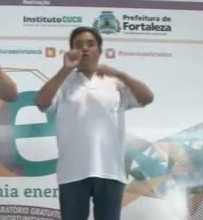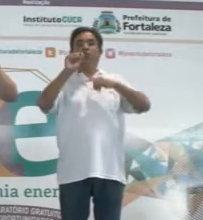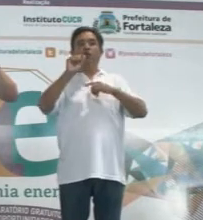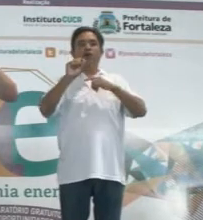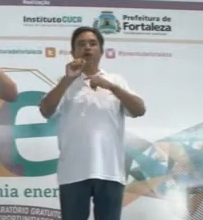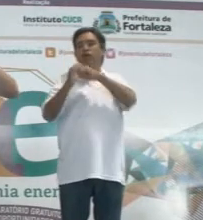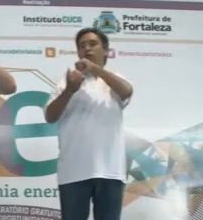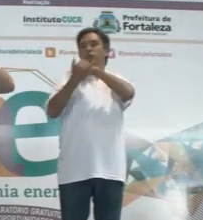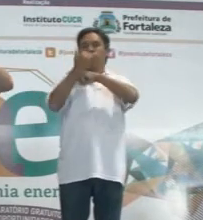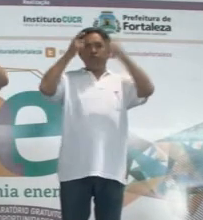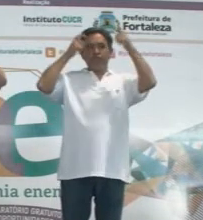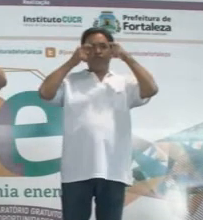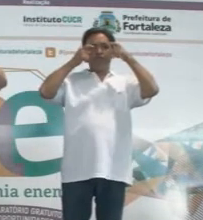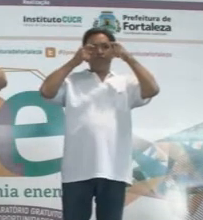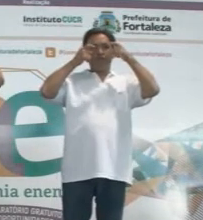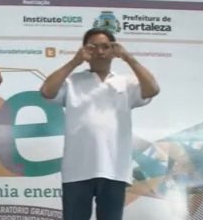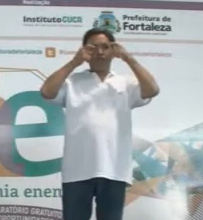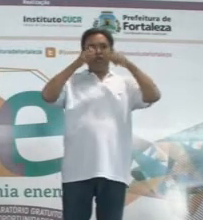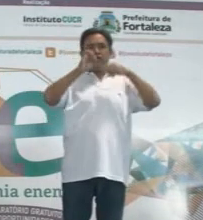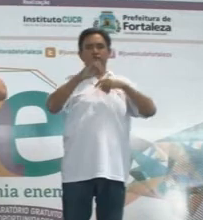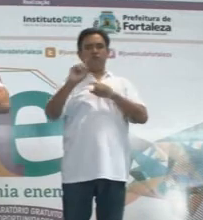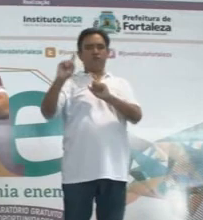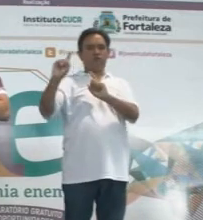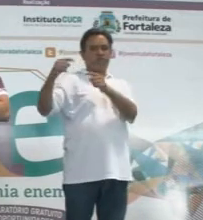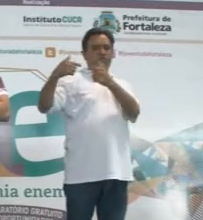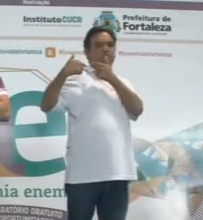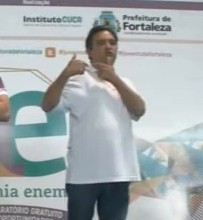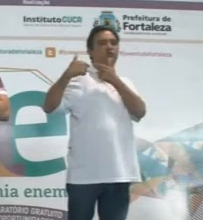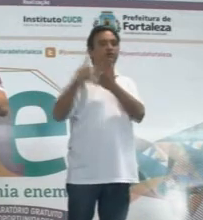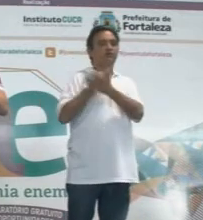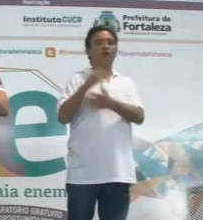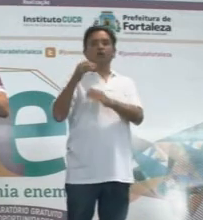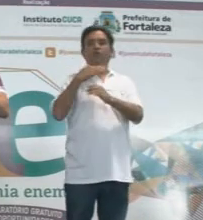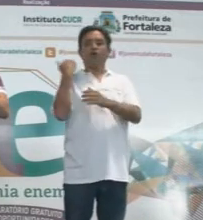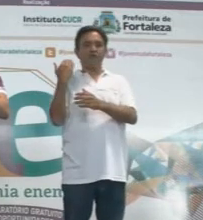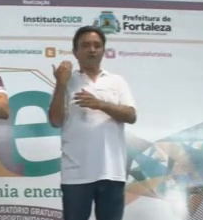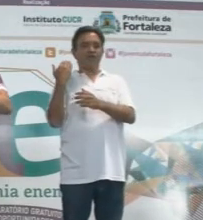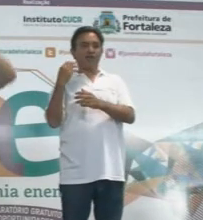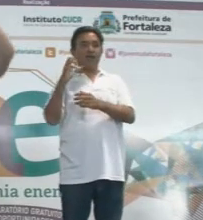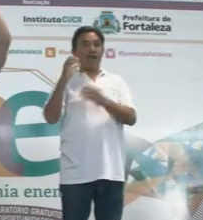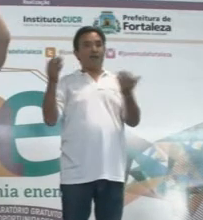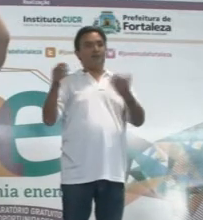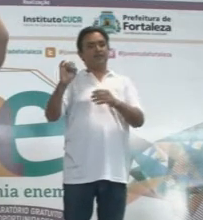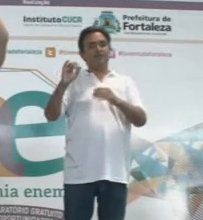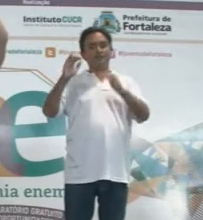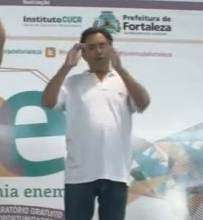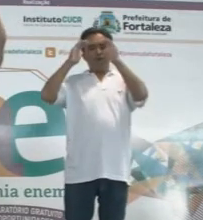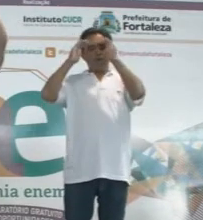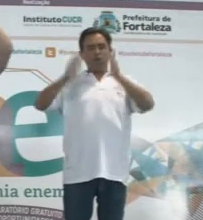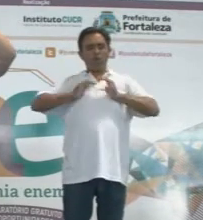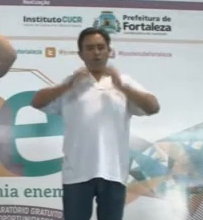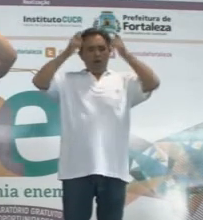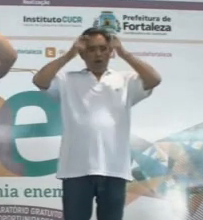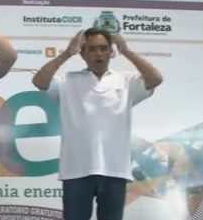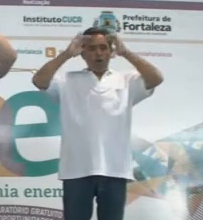rei. Se você for contra o rei, pena de morte. E se você obedecer ao rei, ele fica com a